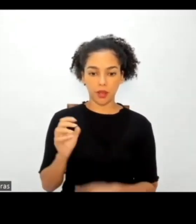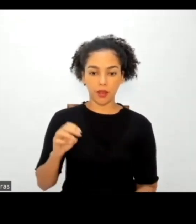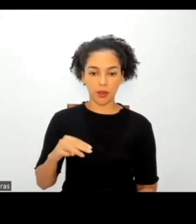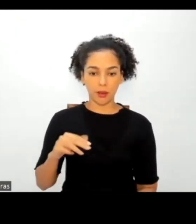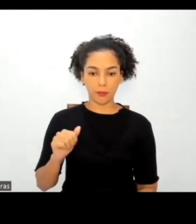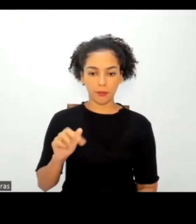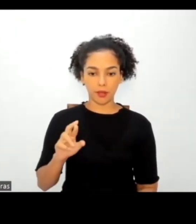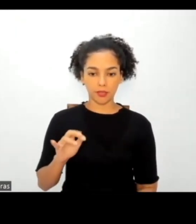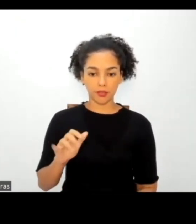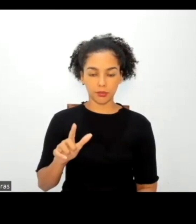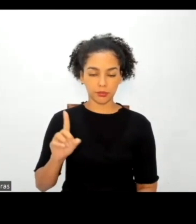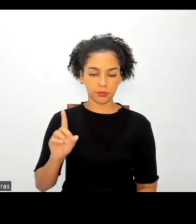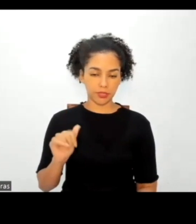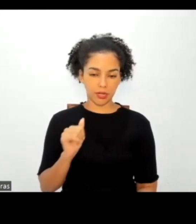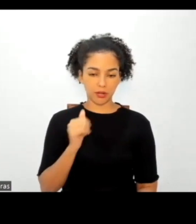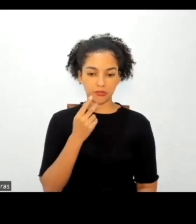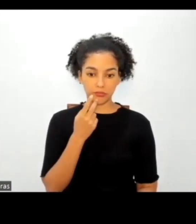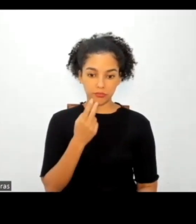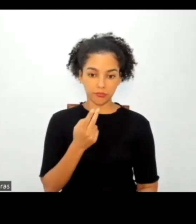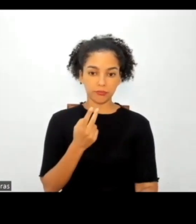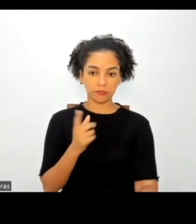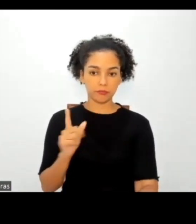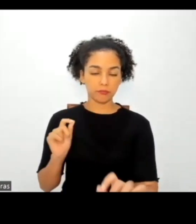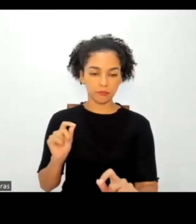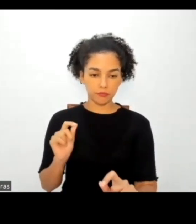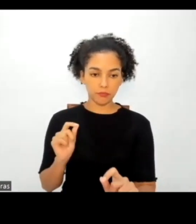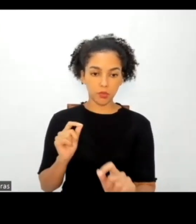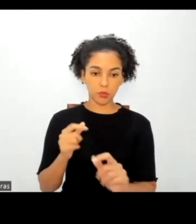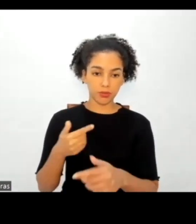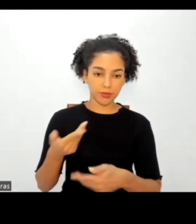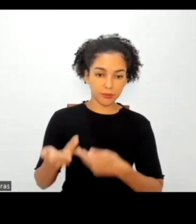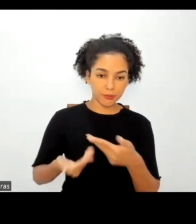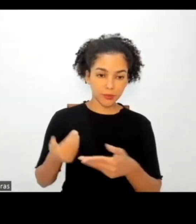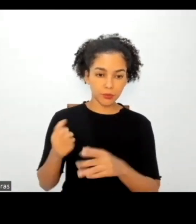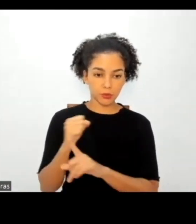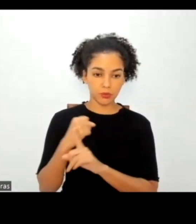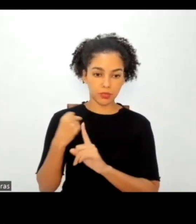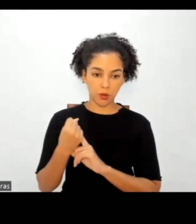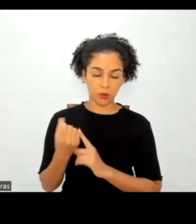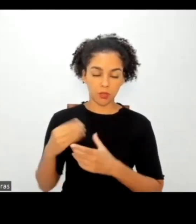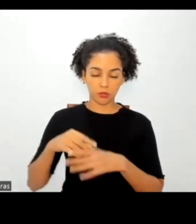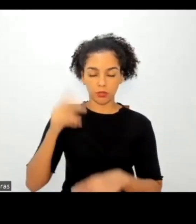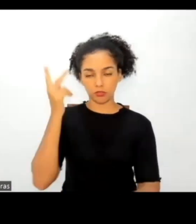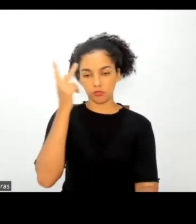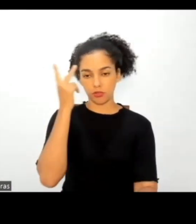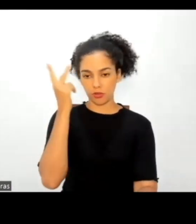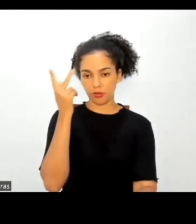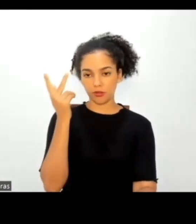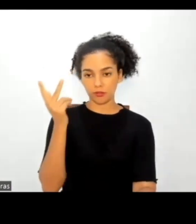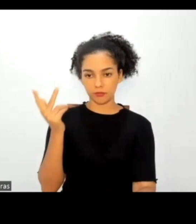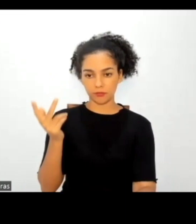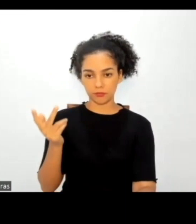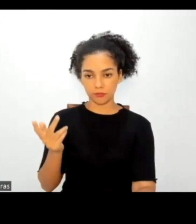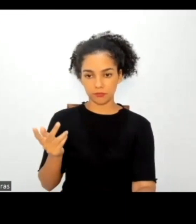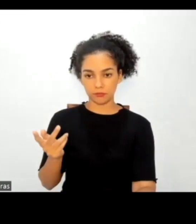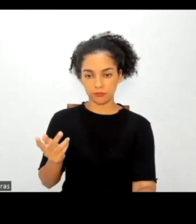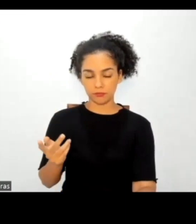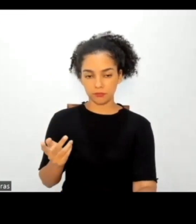gente se restringir à história do serviço social, é situar o serviço social na história. E situar essa profissional